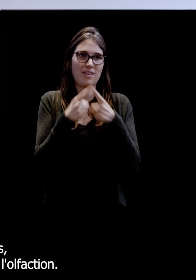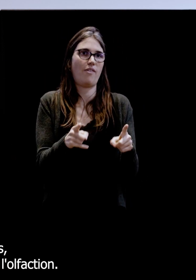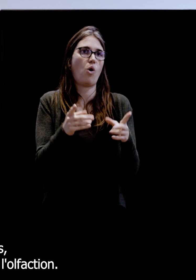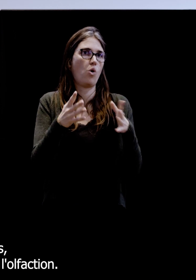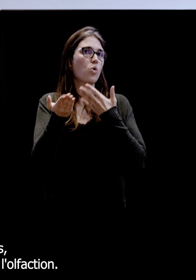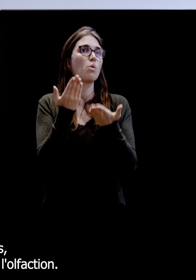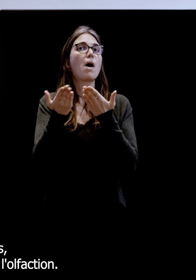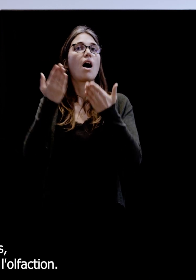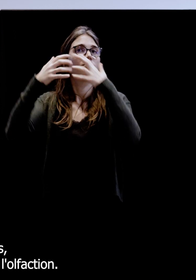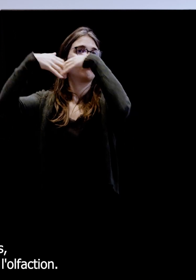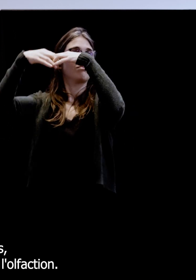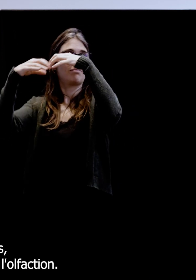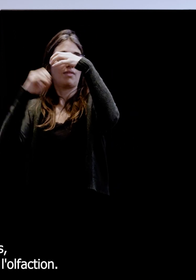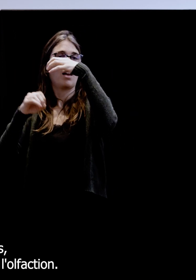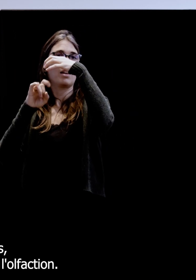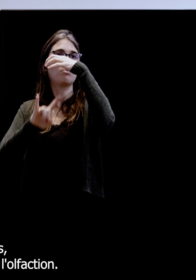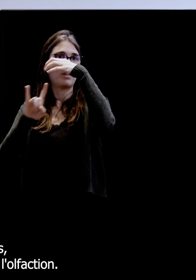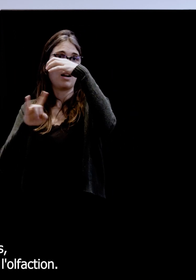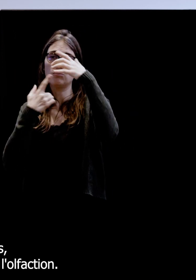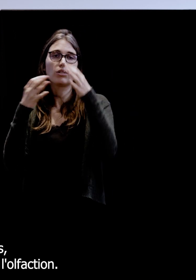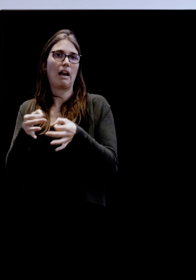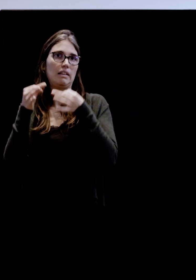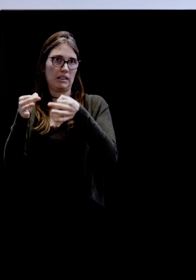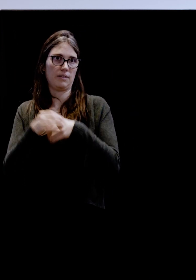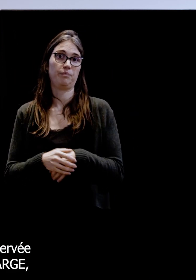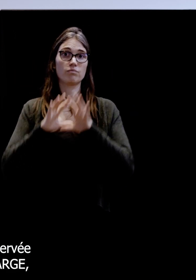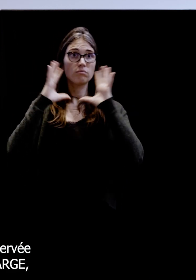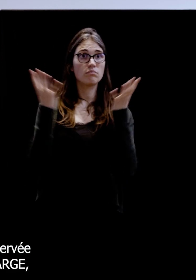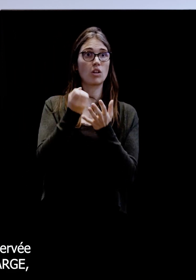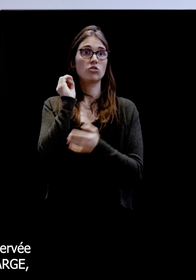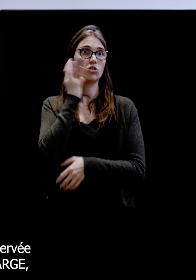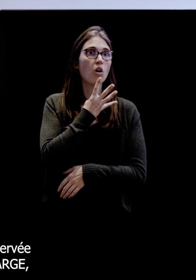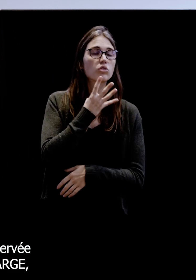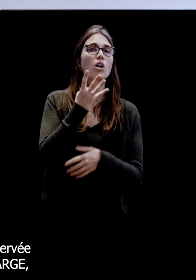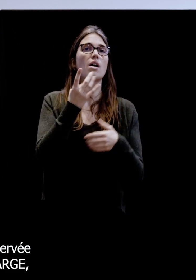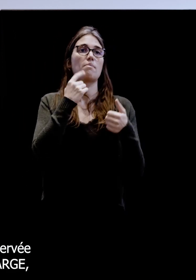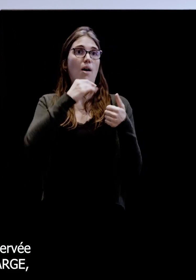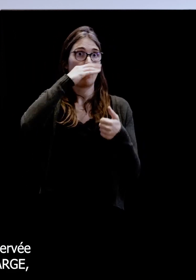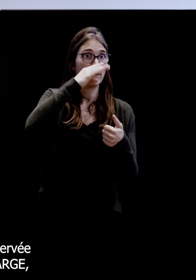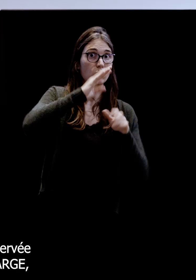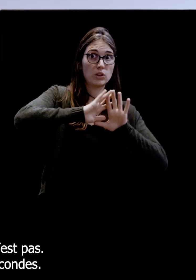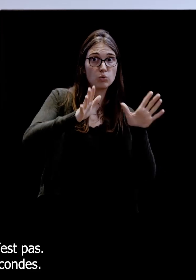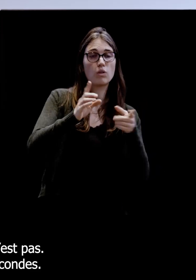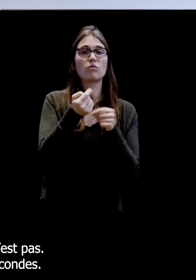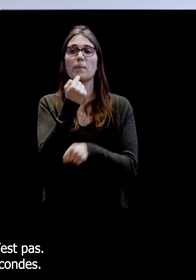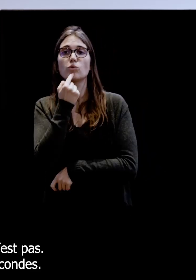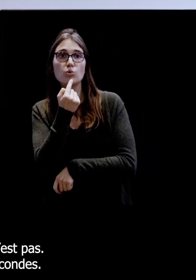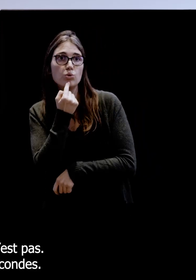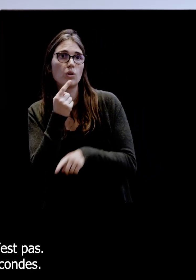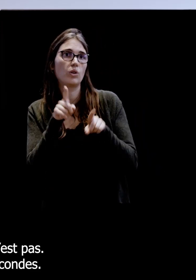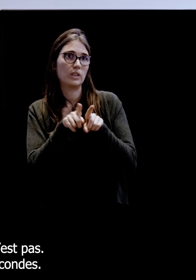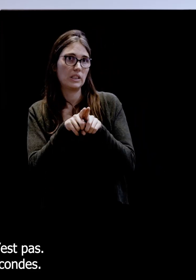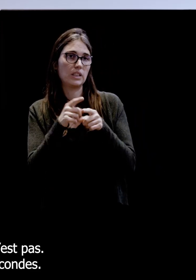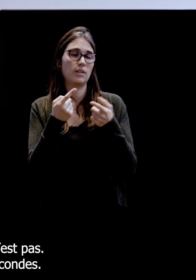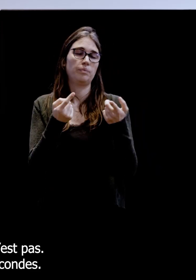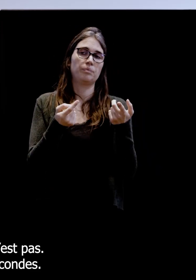sens, mais pas que simplement l'olfaction. La gustation est préservée chez les enfants charges, même si l'olfaction ne l'est pas, on le